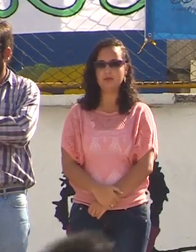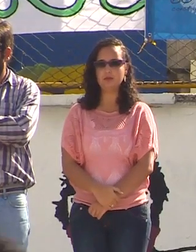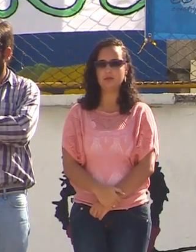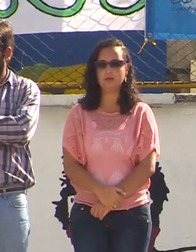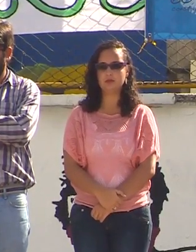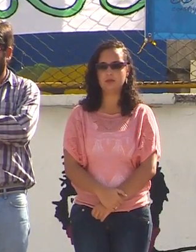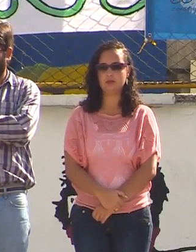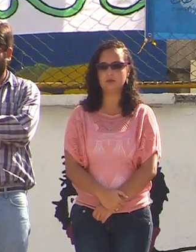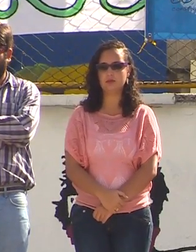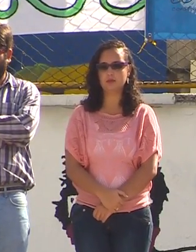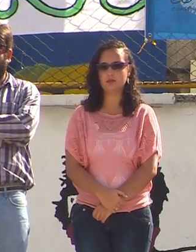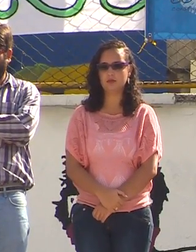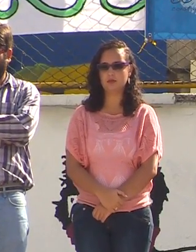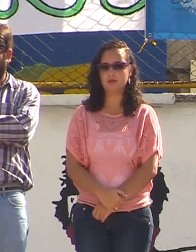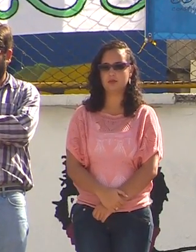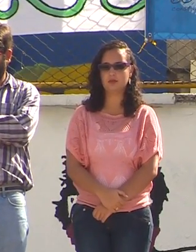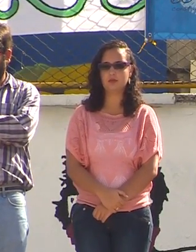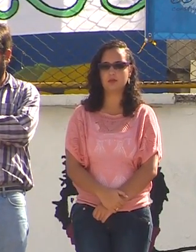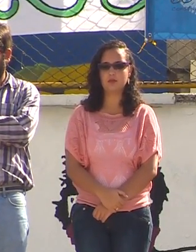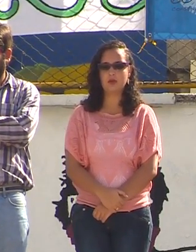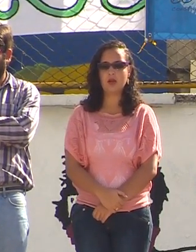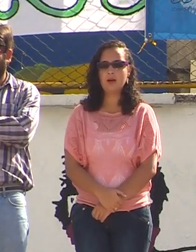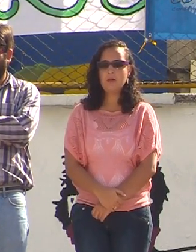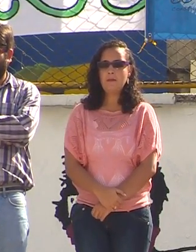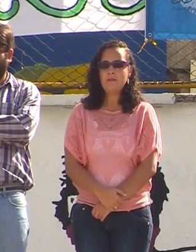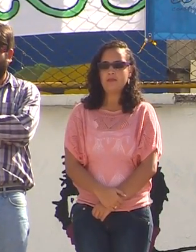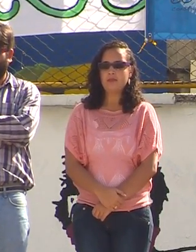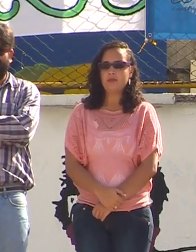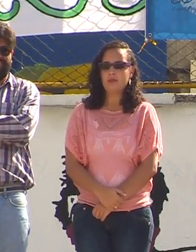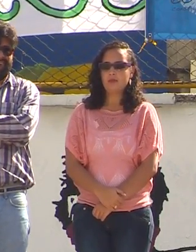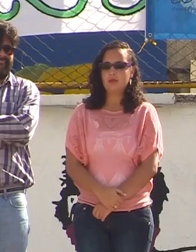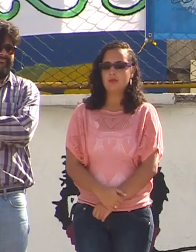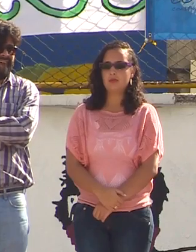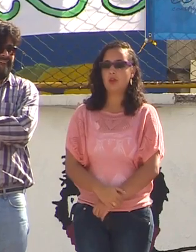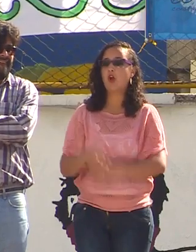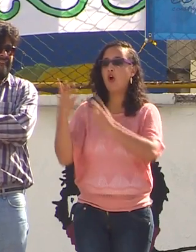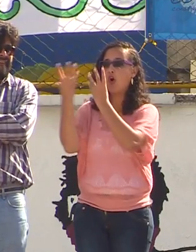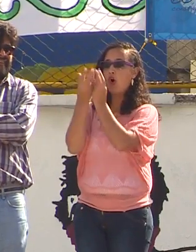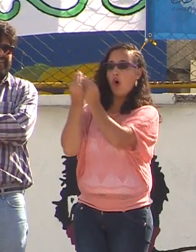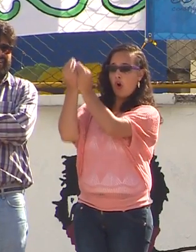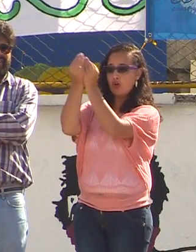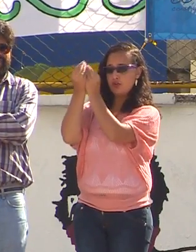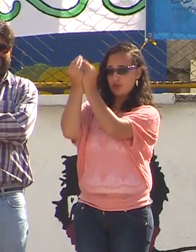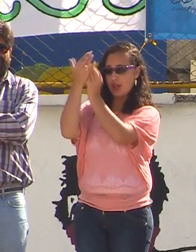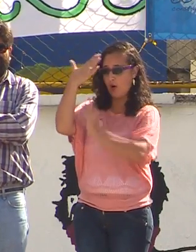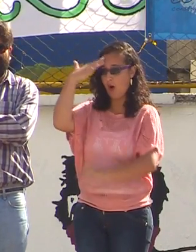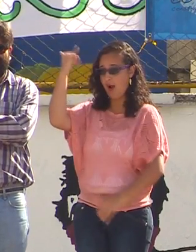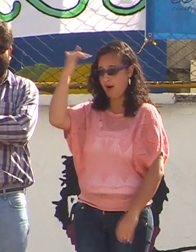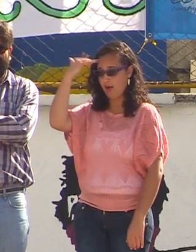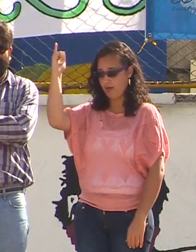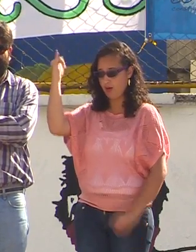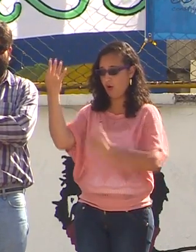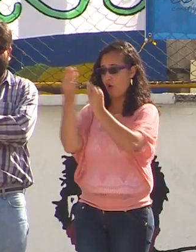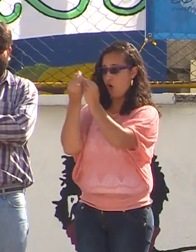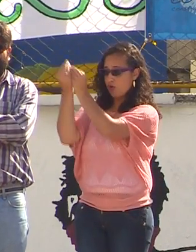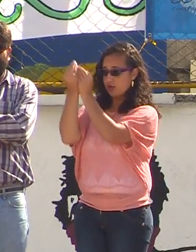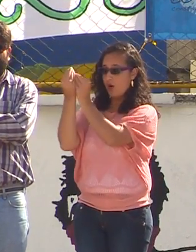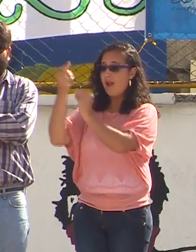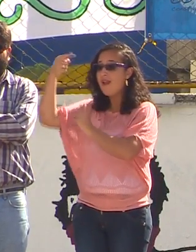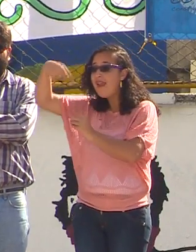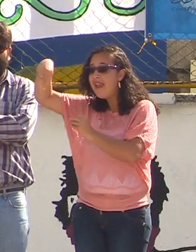facultar al Consejo Académico para autorizar la nueva admisión y